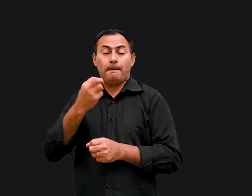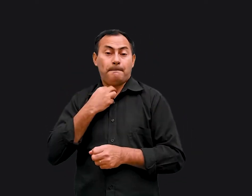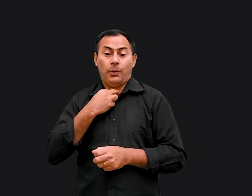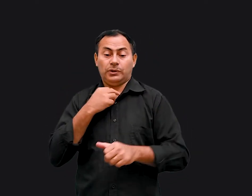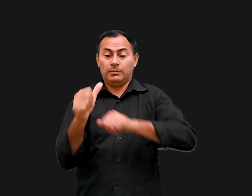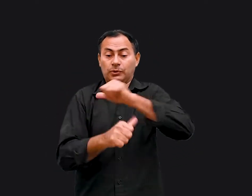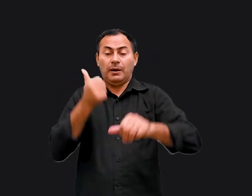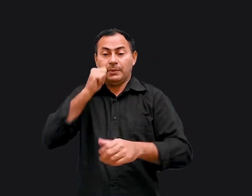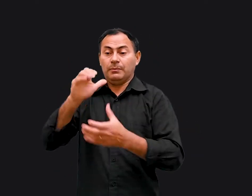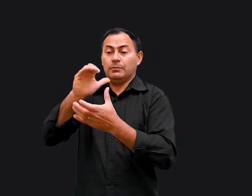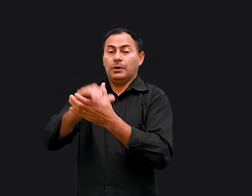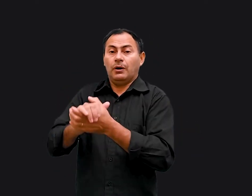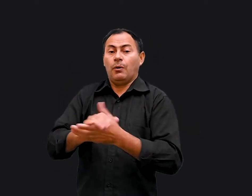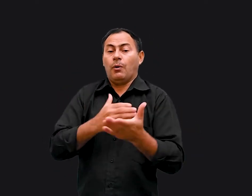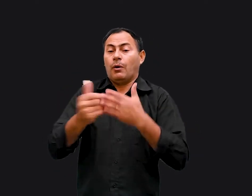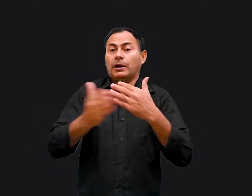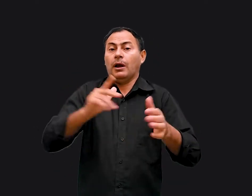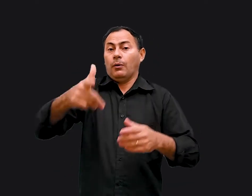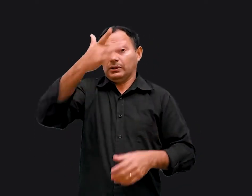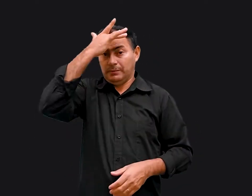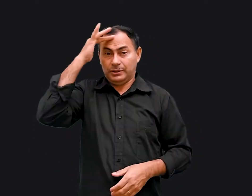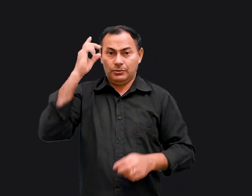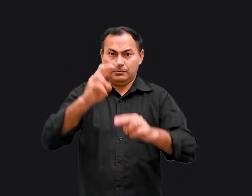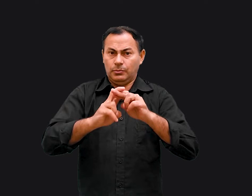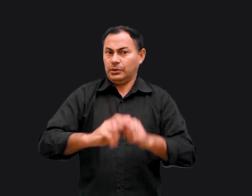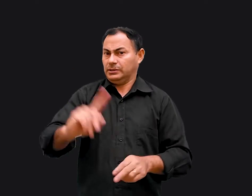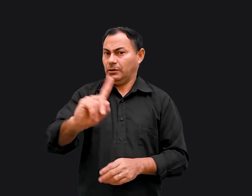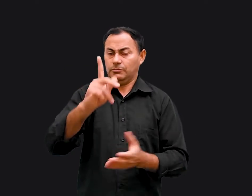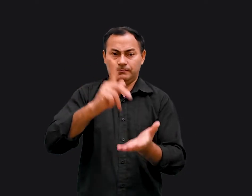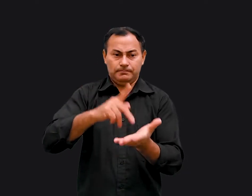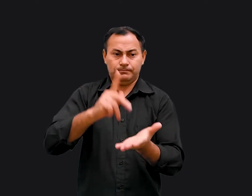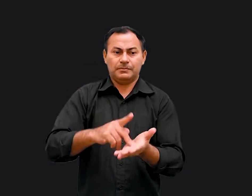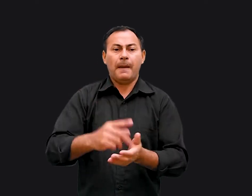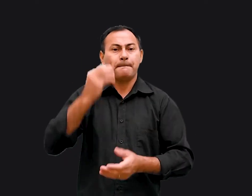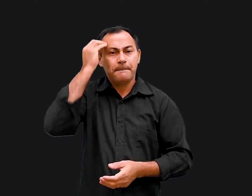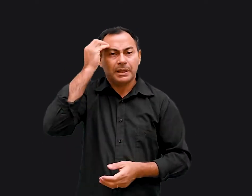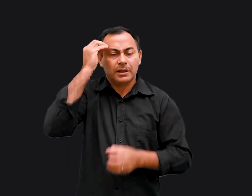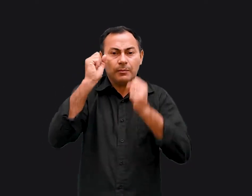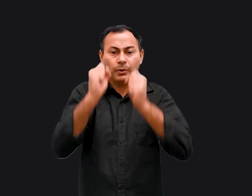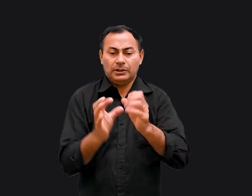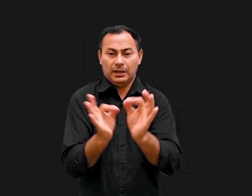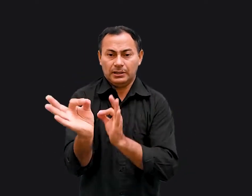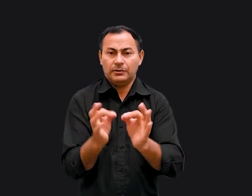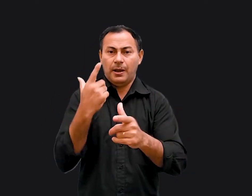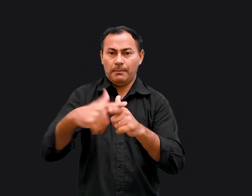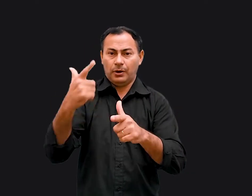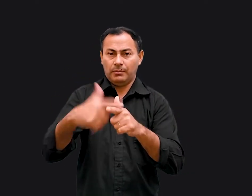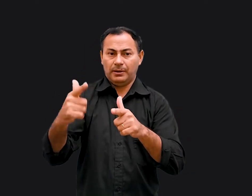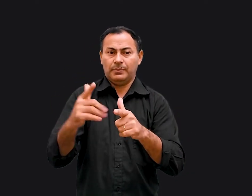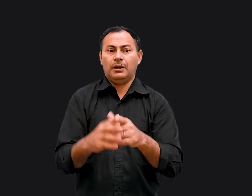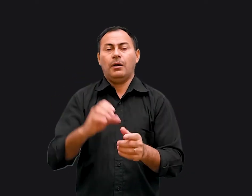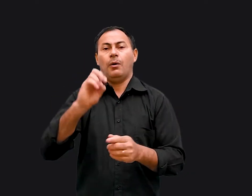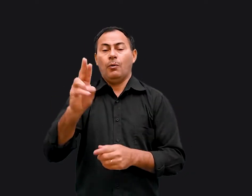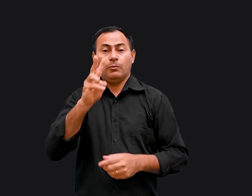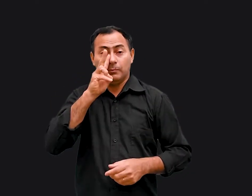minha esposa ou qualquer outra pessoa. Portanto, não é realista pensar que podemos resolver problemas ou fortalecer